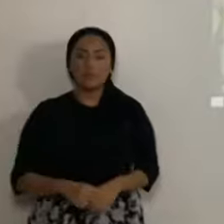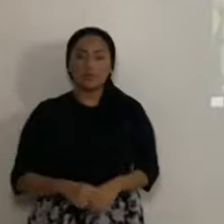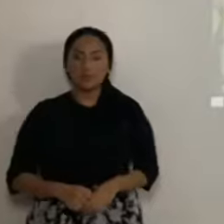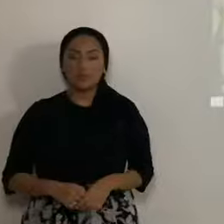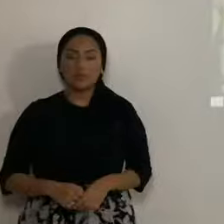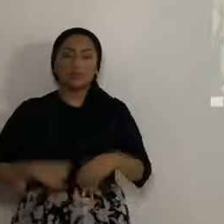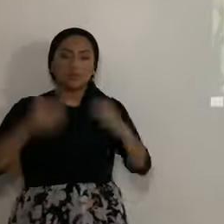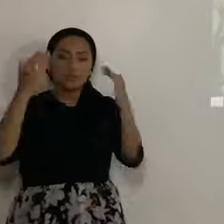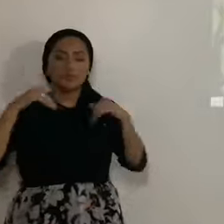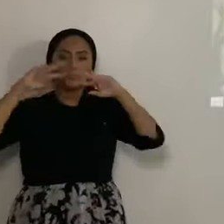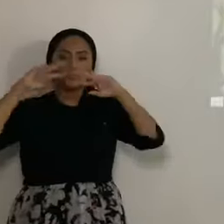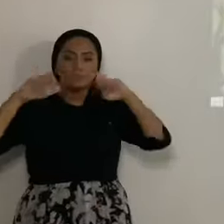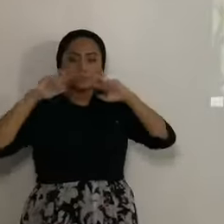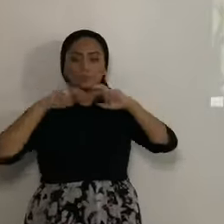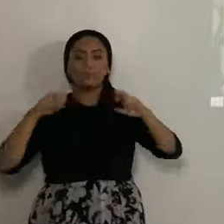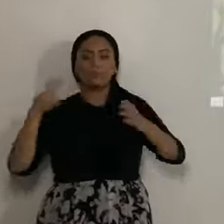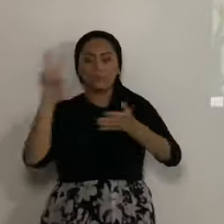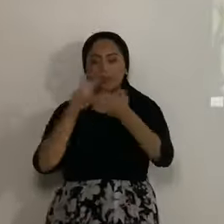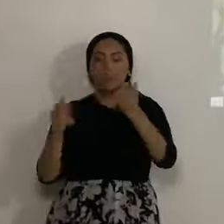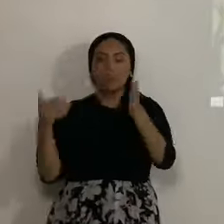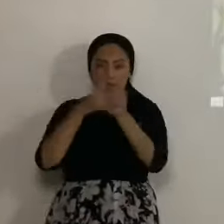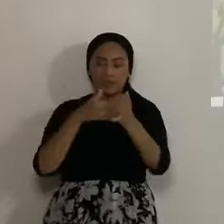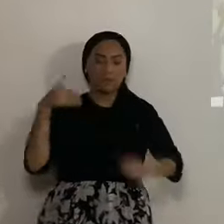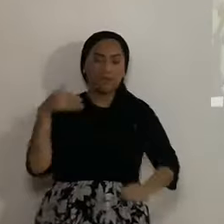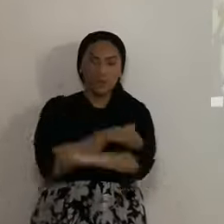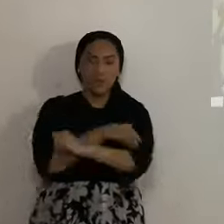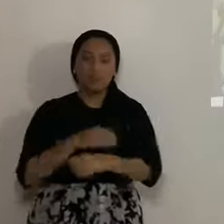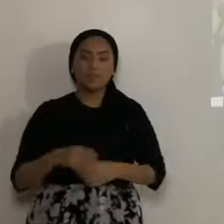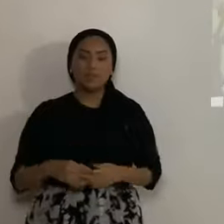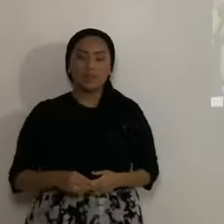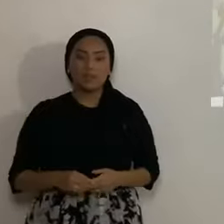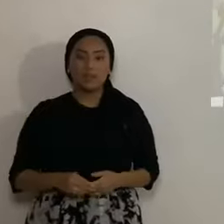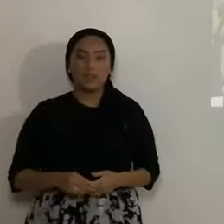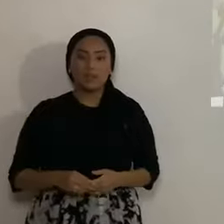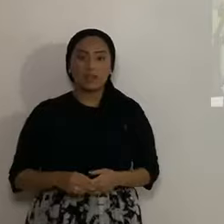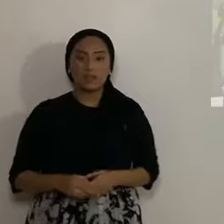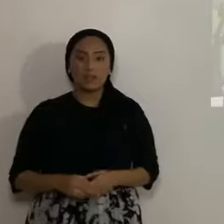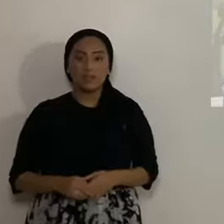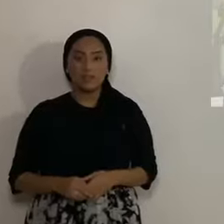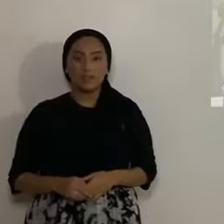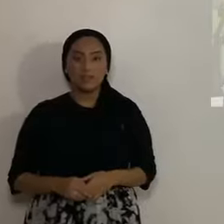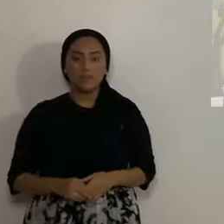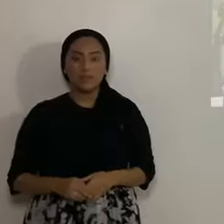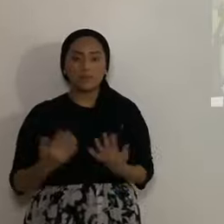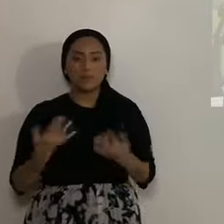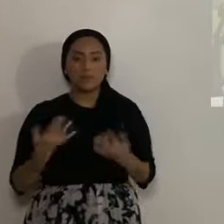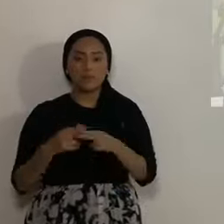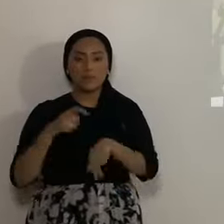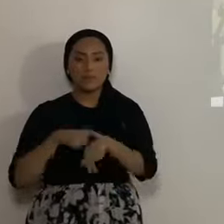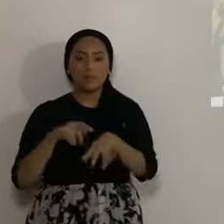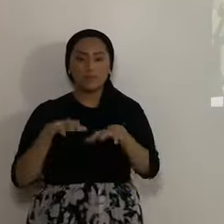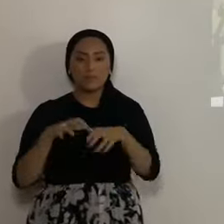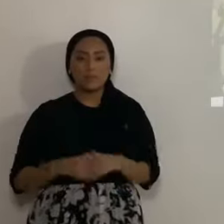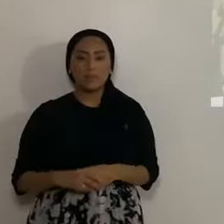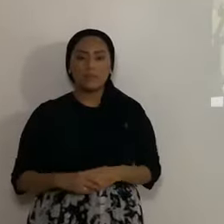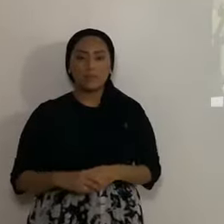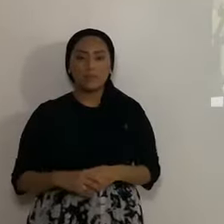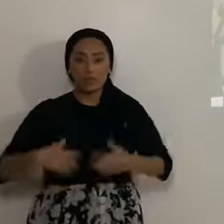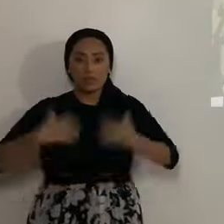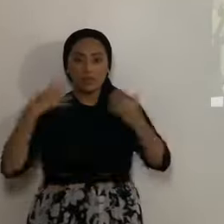vamos a analizar esto, a ver, vamos a leerlo una vez más y fuerte, Omen, la ira es